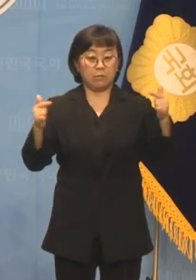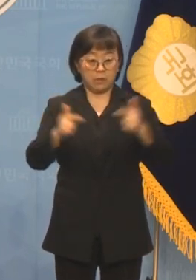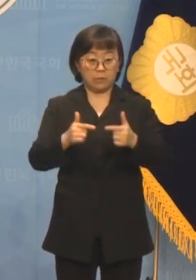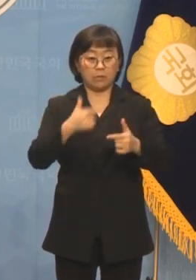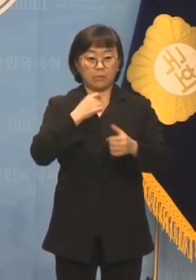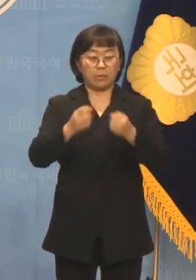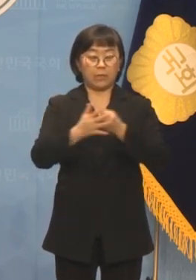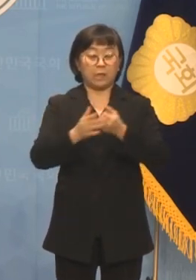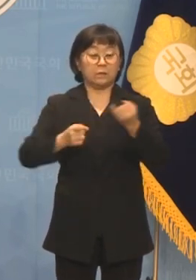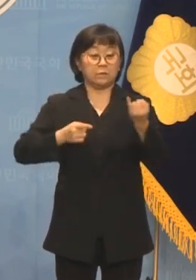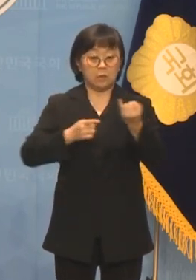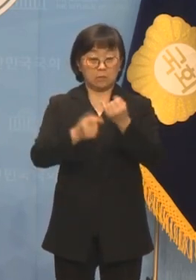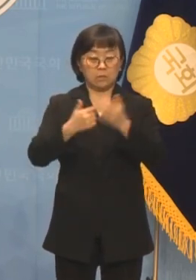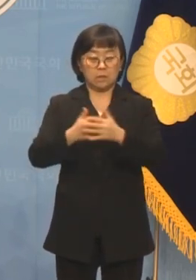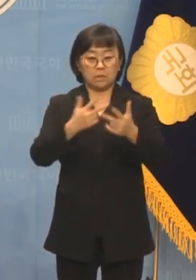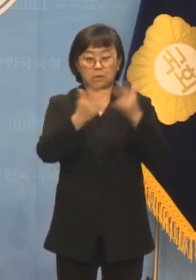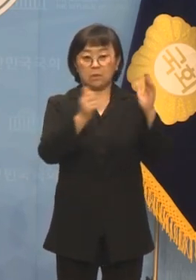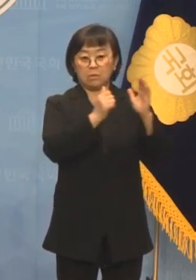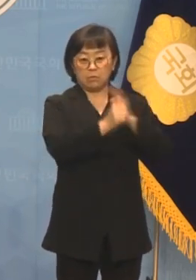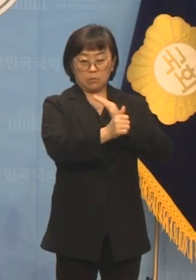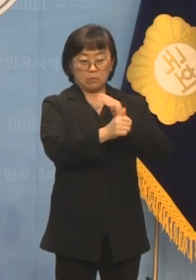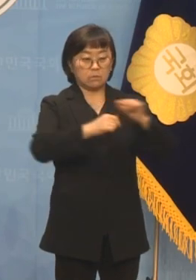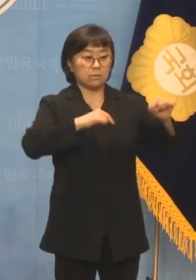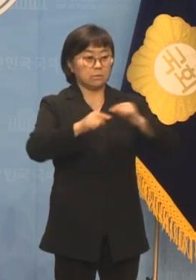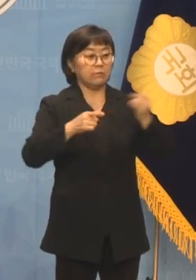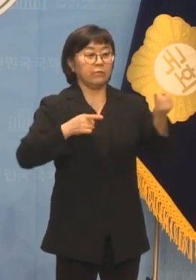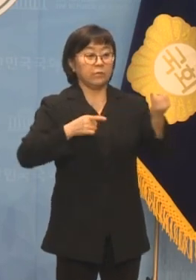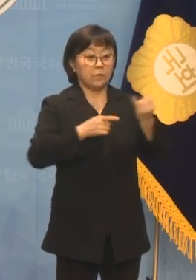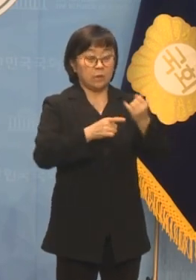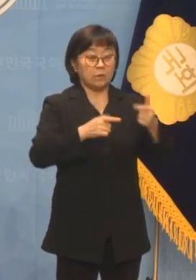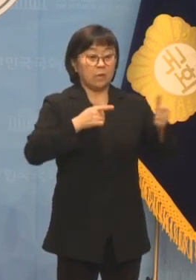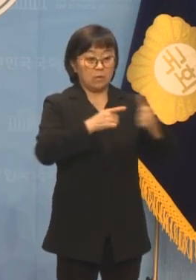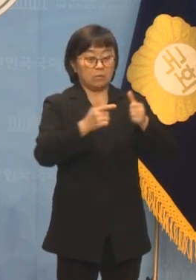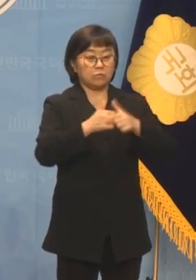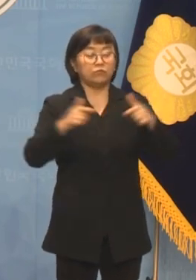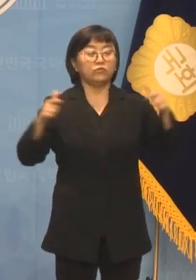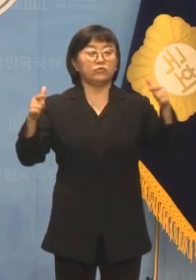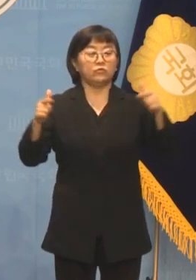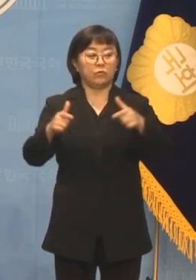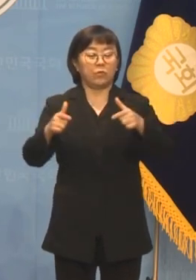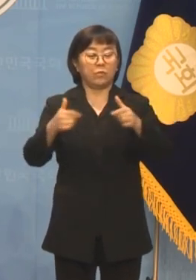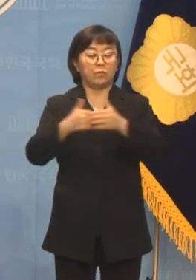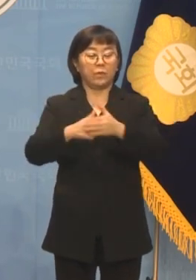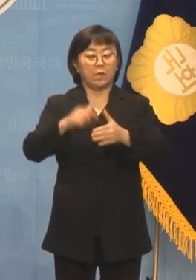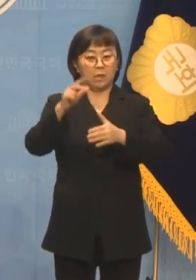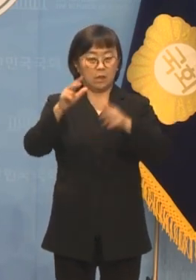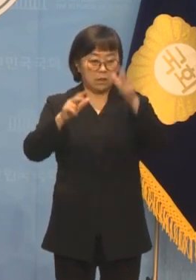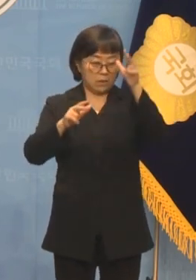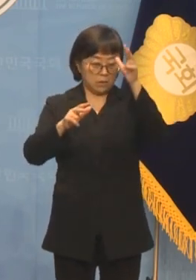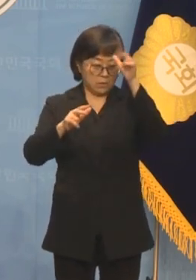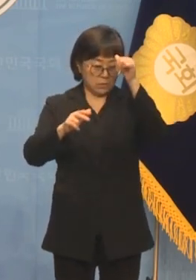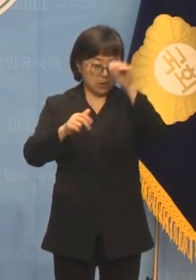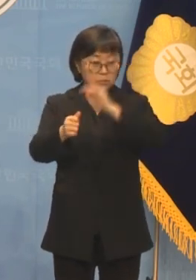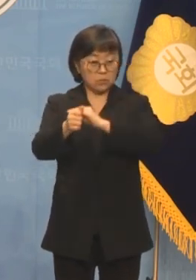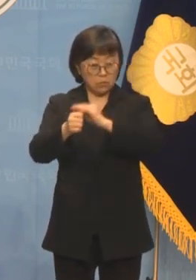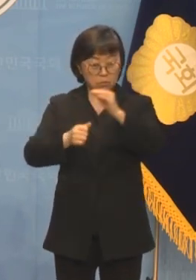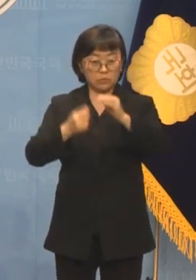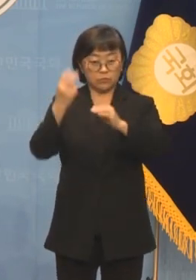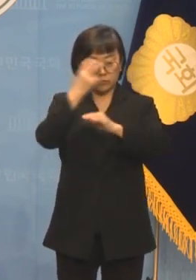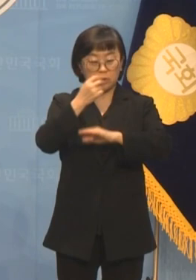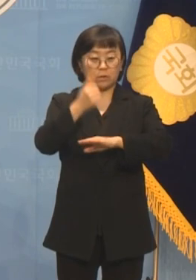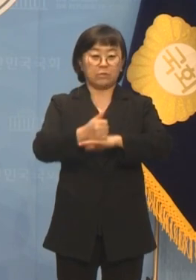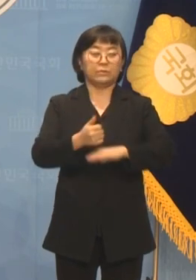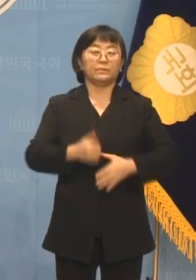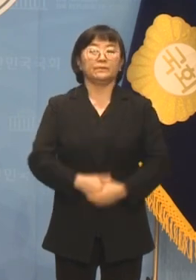대한 테러는 이재명 대표에 대한 정치 테러 사건을 축소 왜곡한 경찰의 소극적인 수사가 낳은